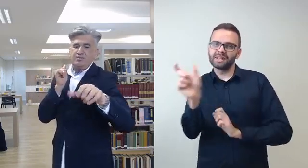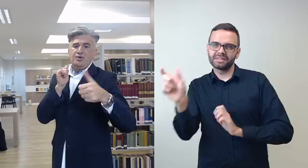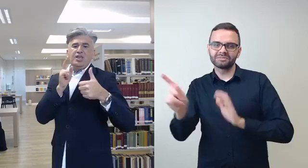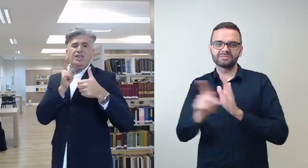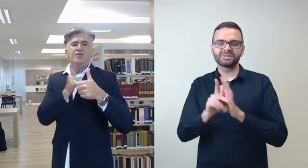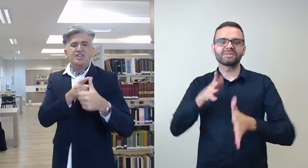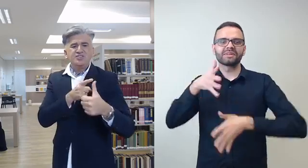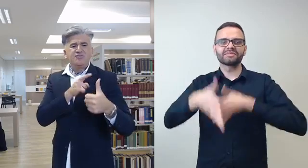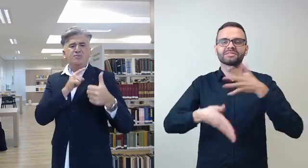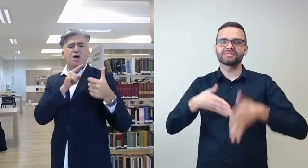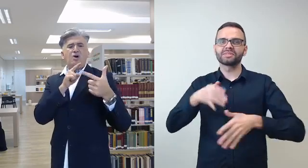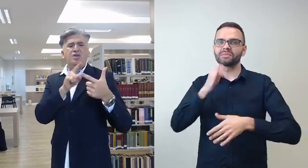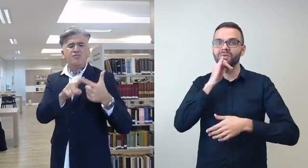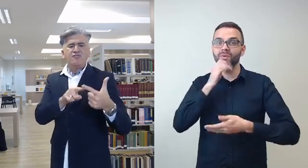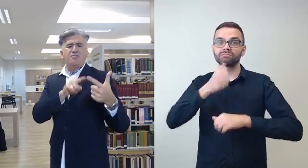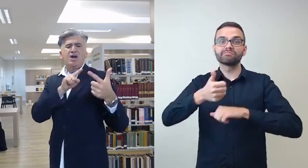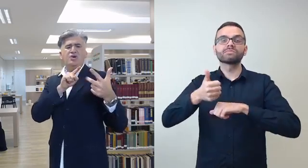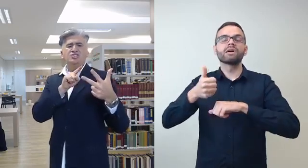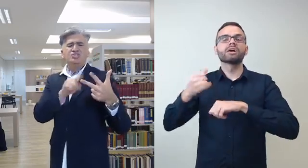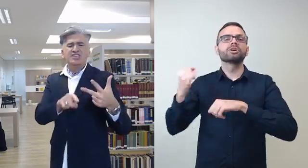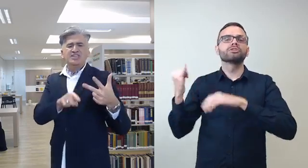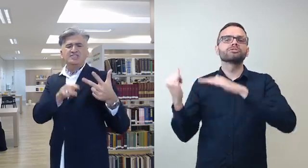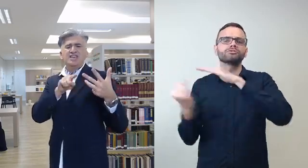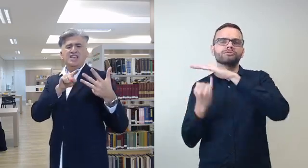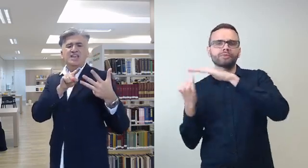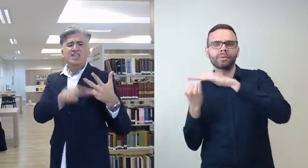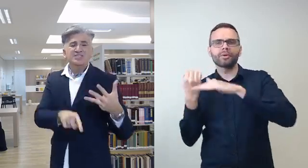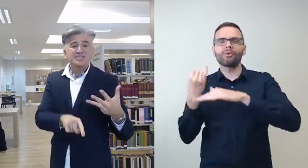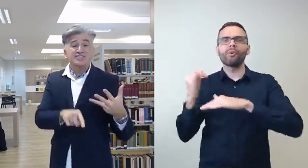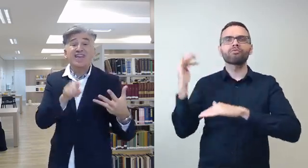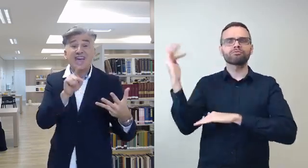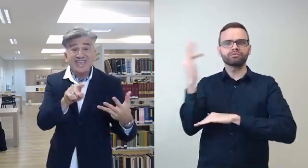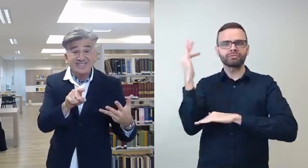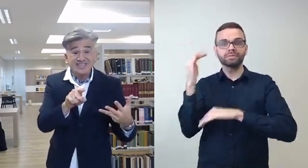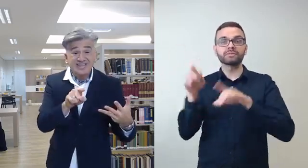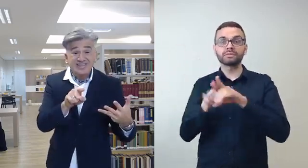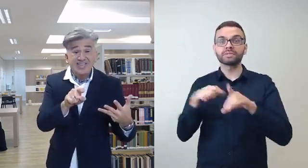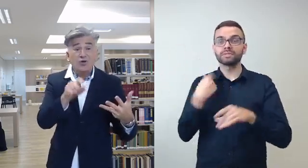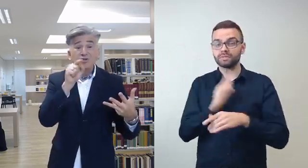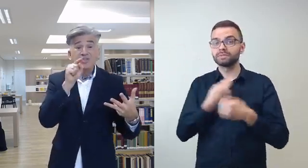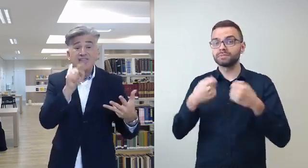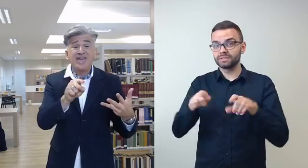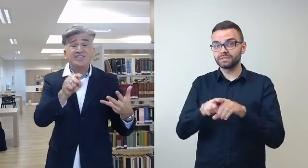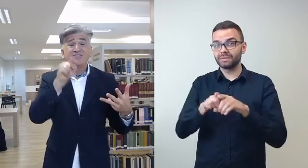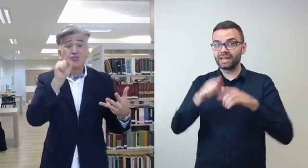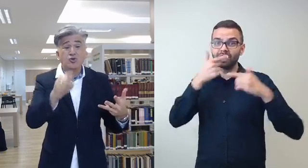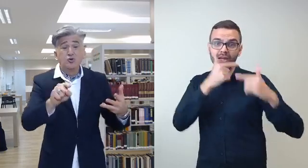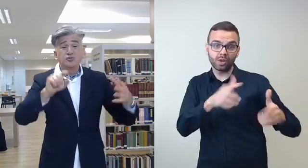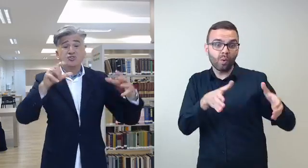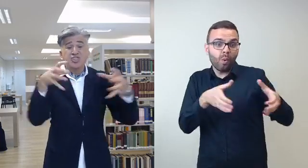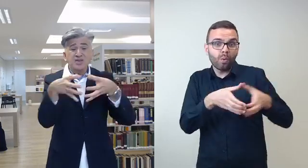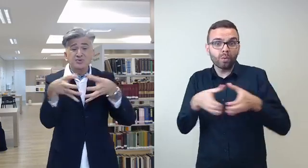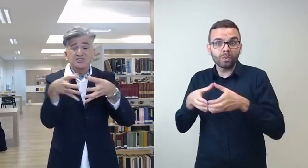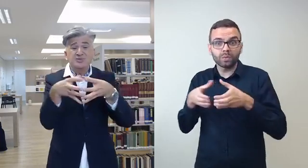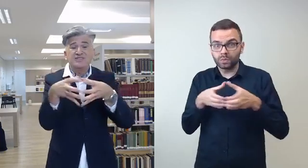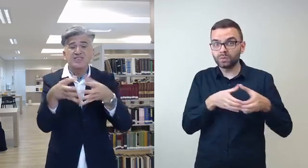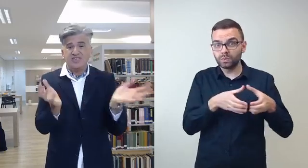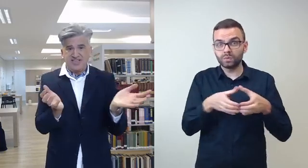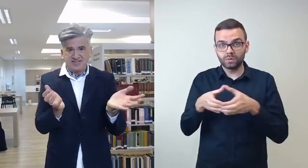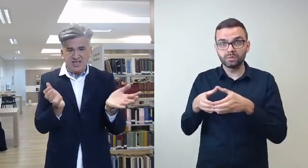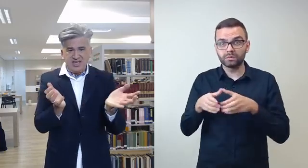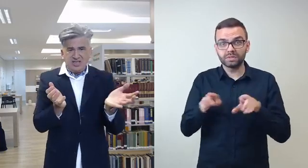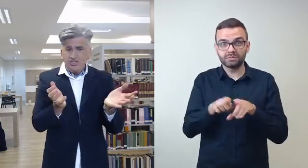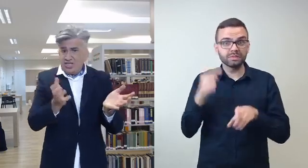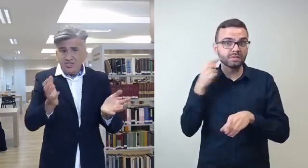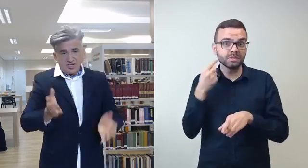Por exemplo, linguagem formal, informal, gírias, línguas de sinais. de comunidades, grupos, tribos